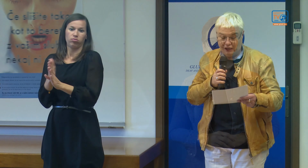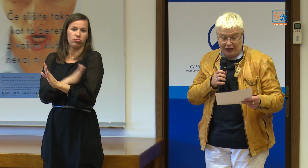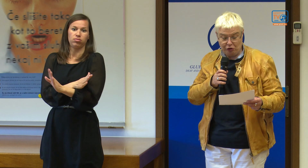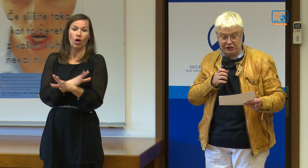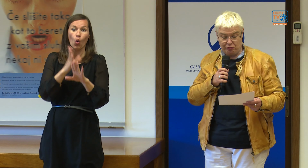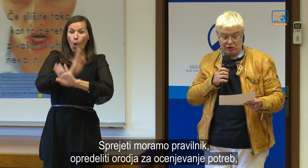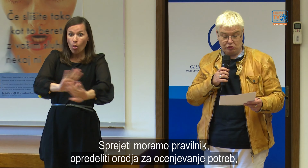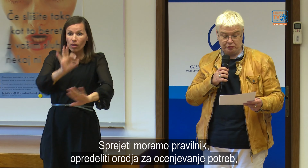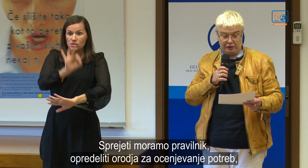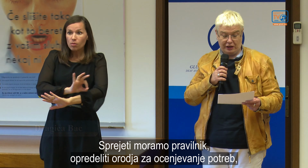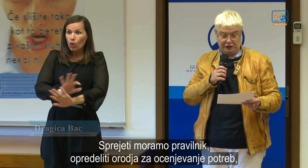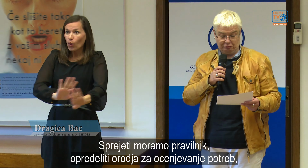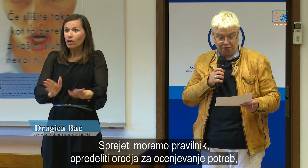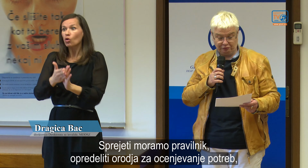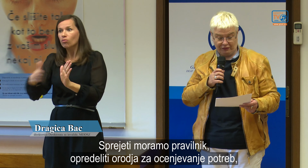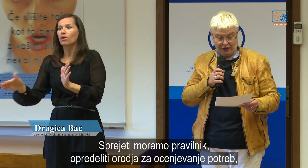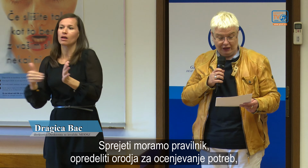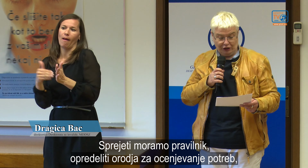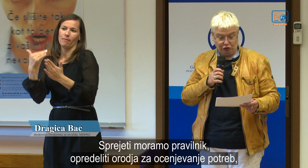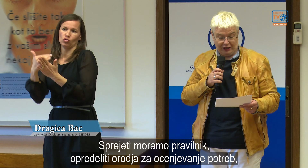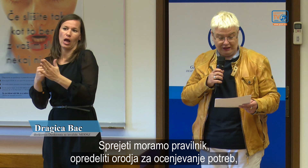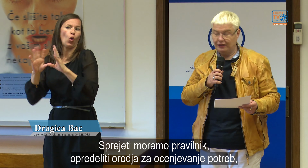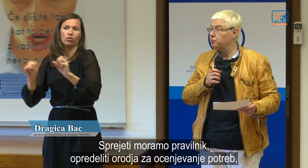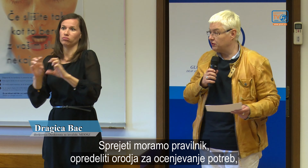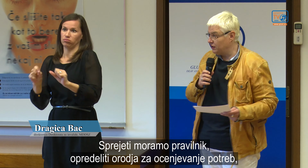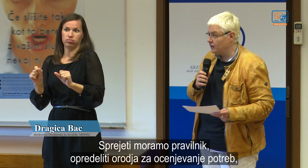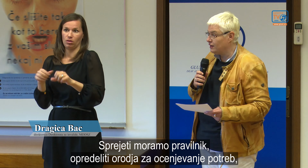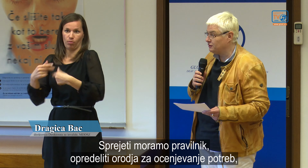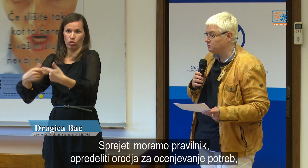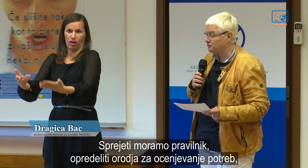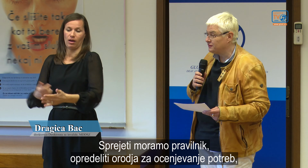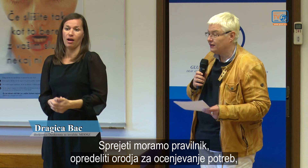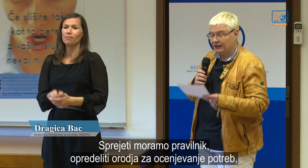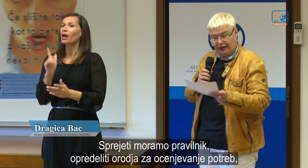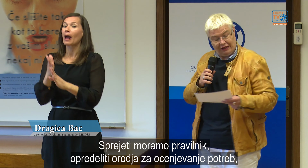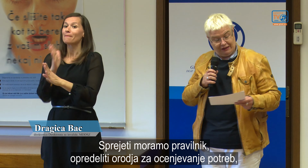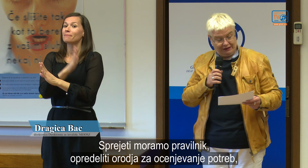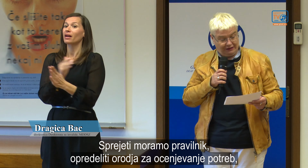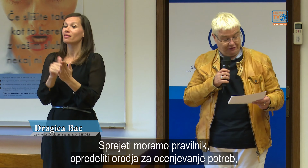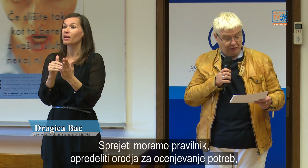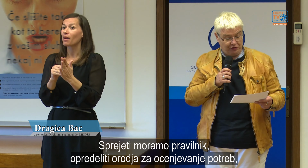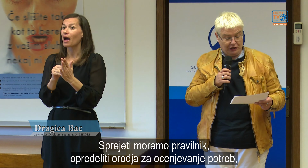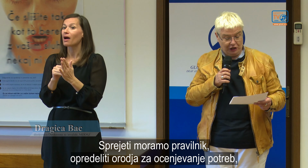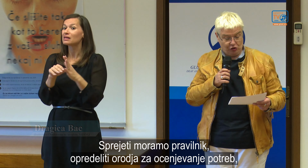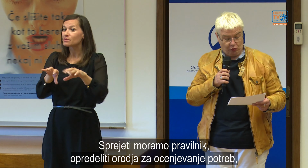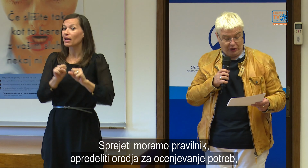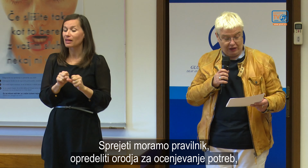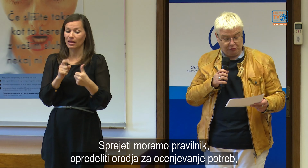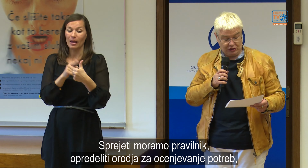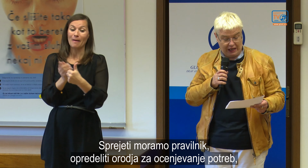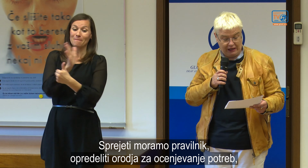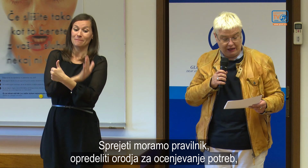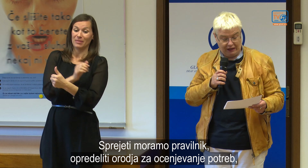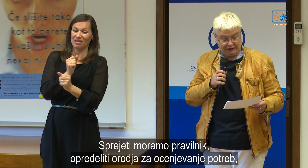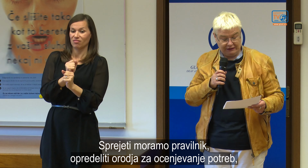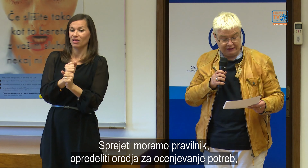Kaj vse moramo sprejeti? Torej, pravilnik. V pravilniku pa bo serija